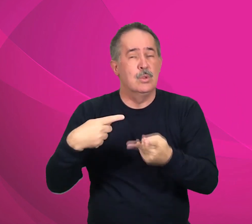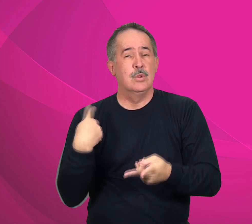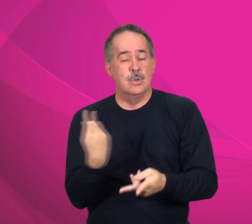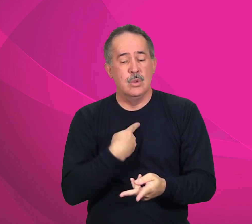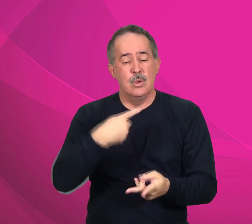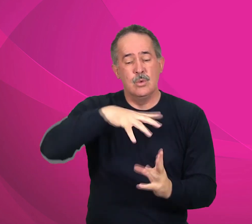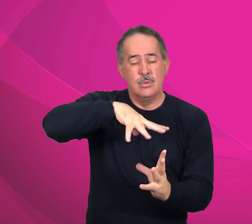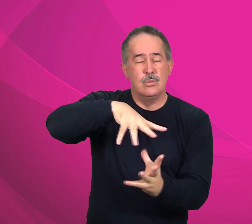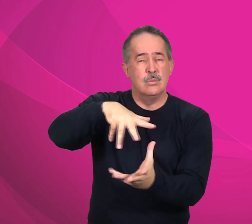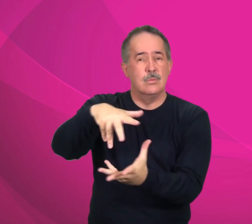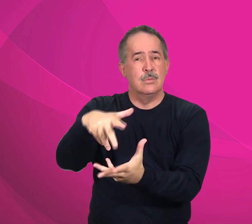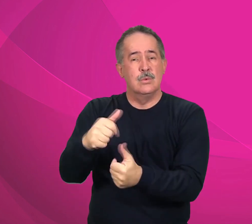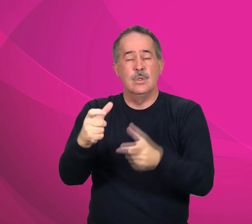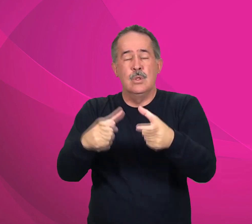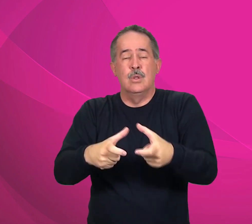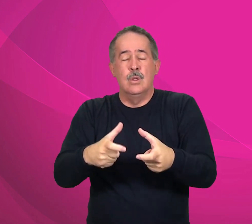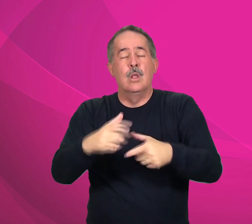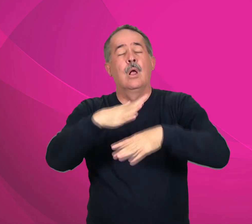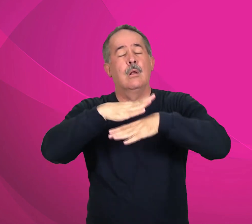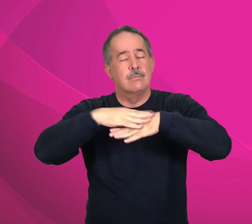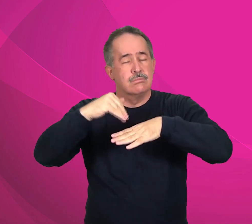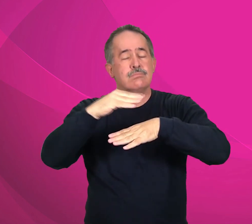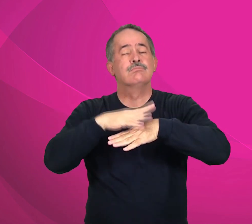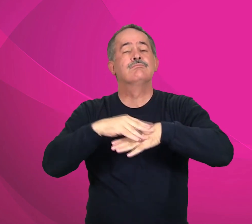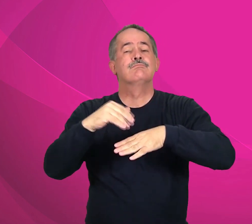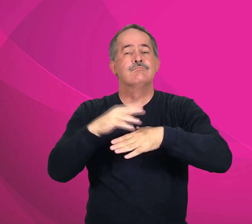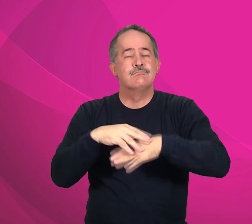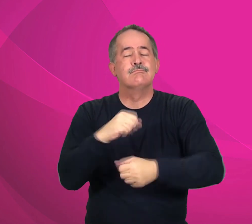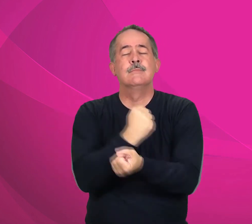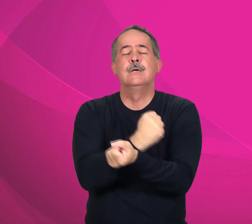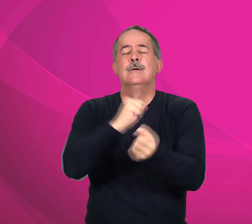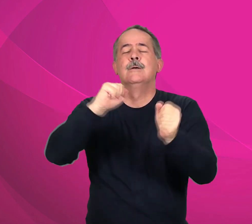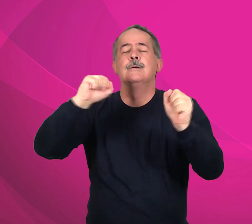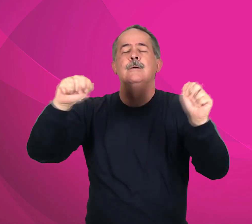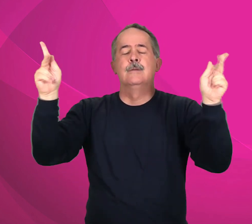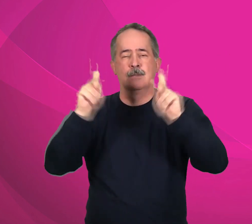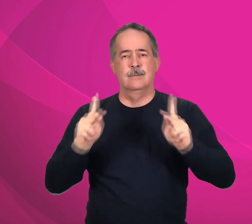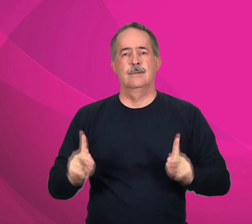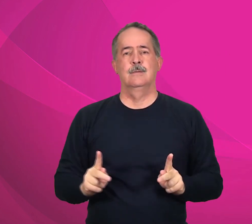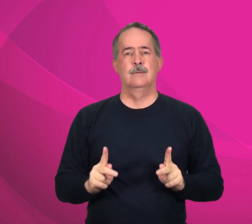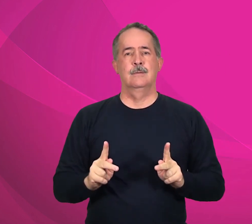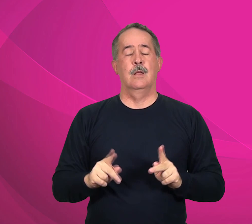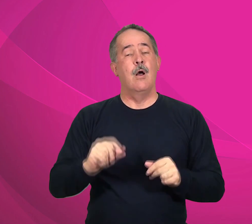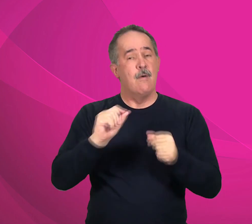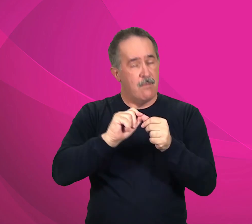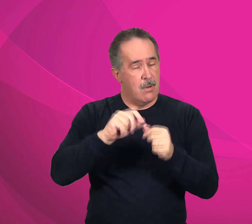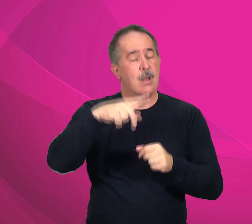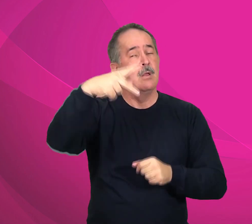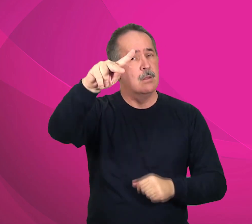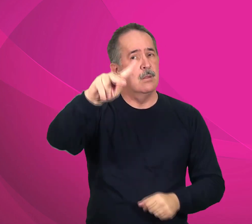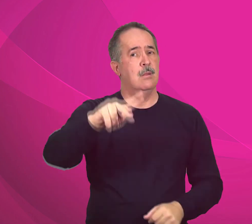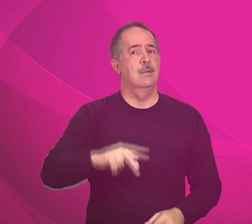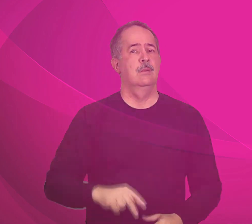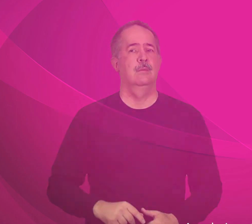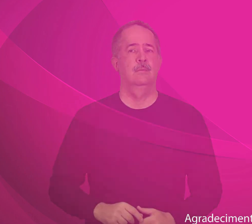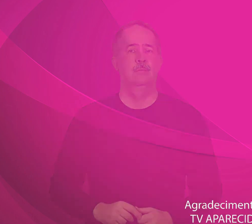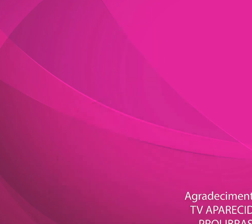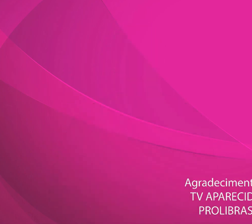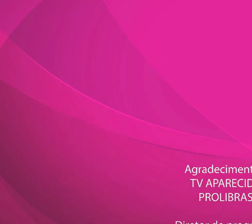um lugar de fraternidade e liberdade e paz faça sua